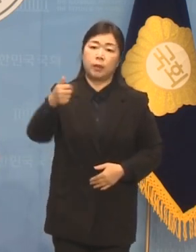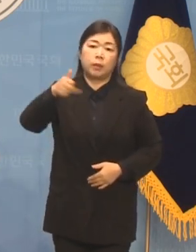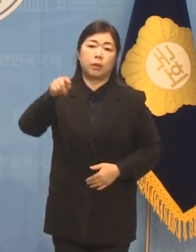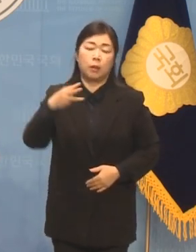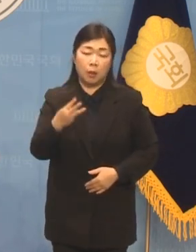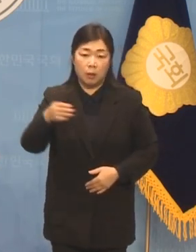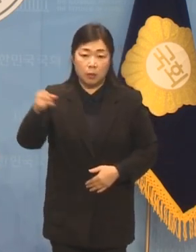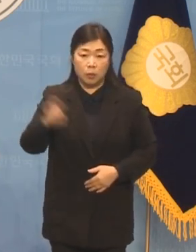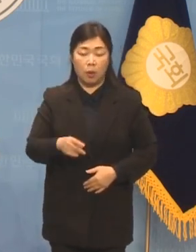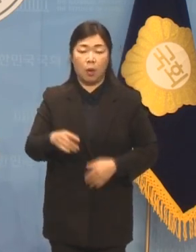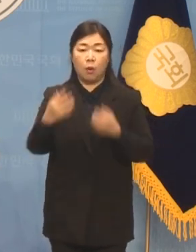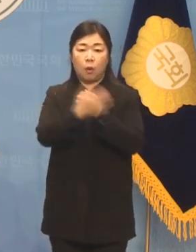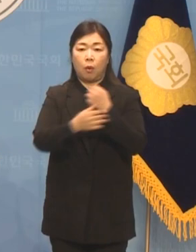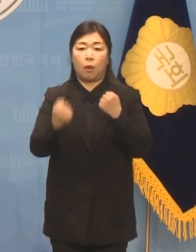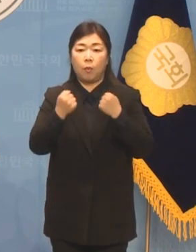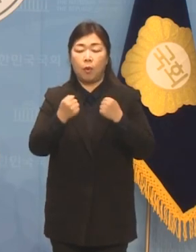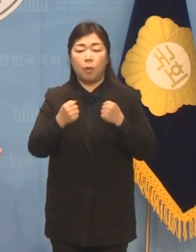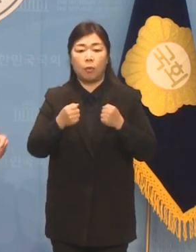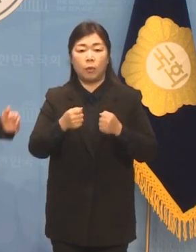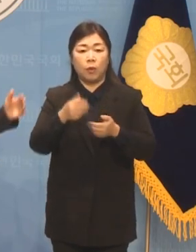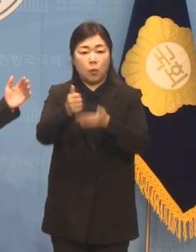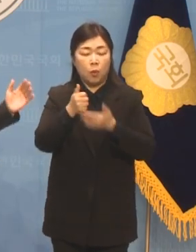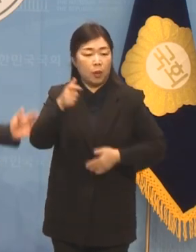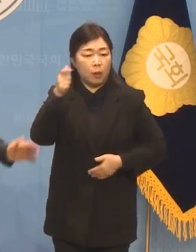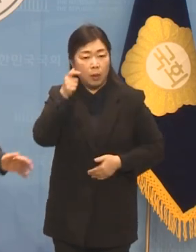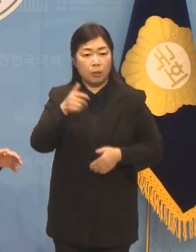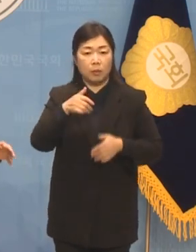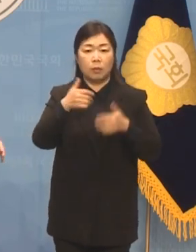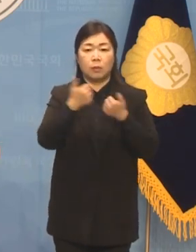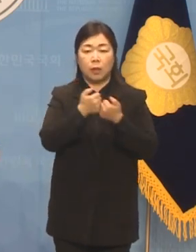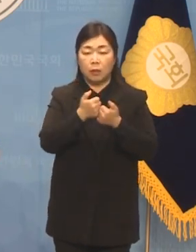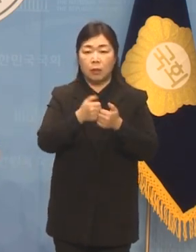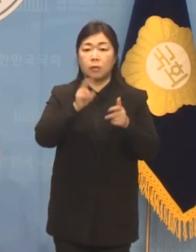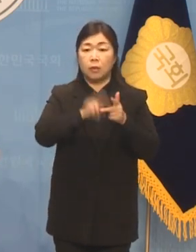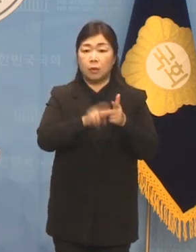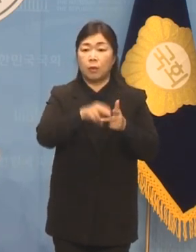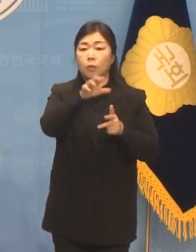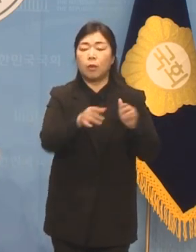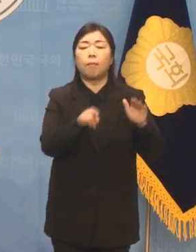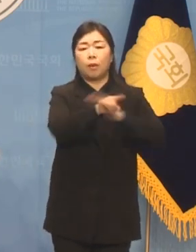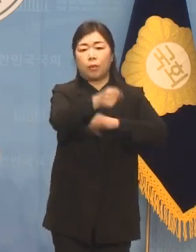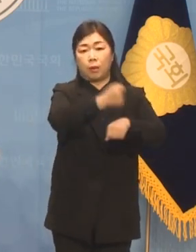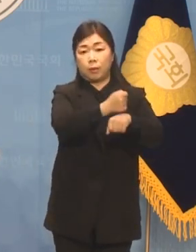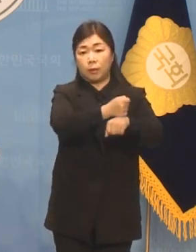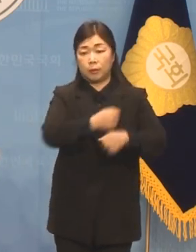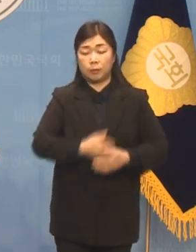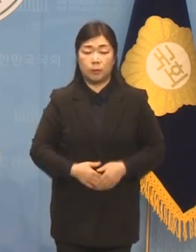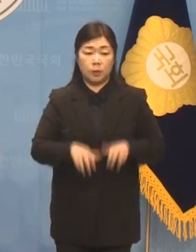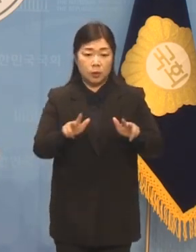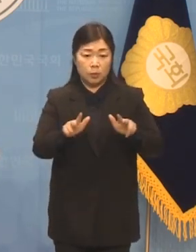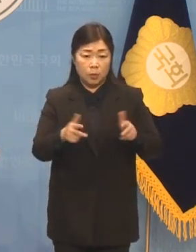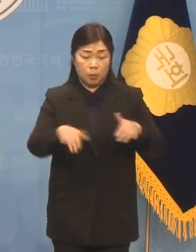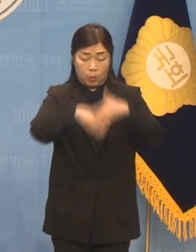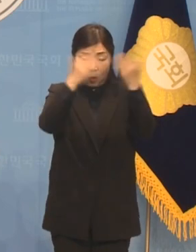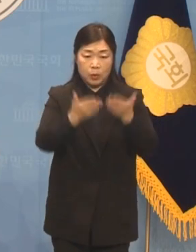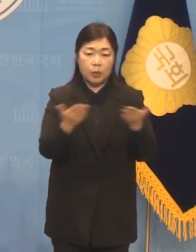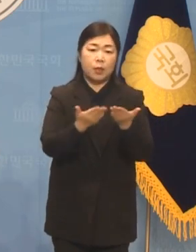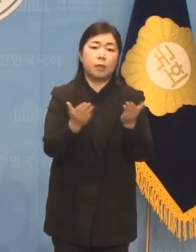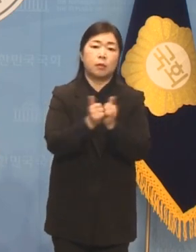고객센터를 방문할 예정입니다. 그리고 이 땅에서 투쟁하고 있는 모든 사업장의 노동자들을 만나러 갈